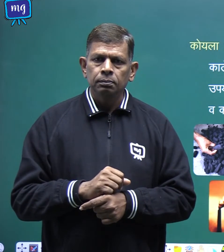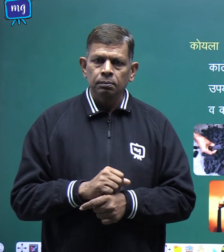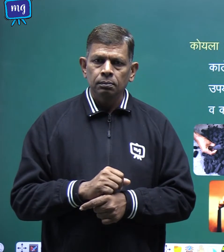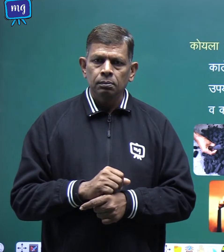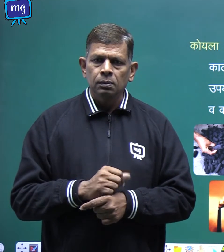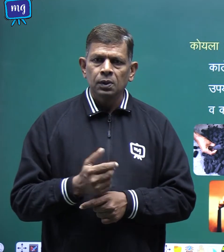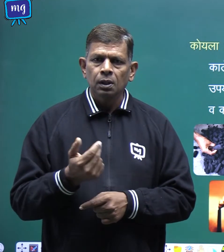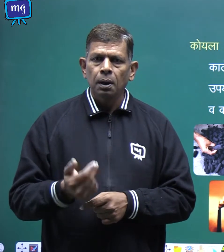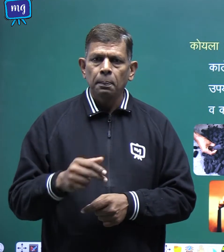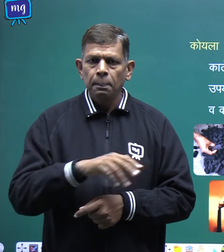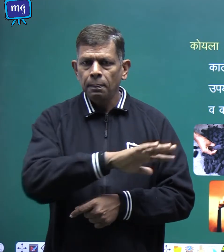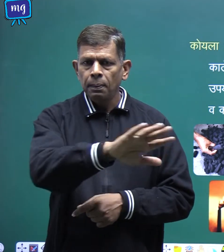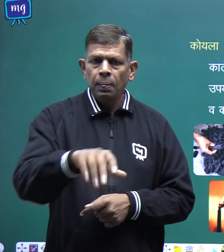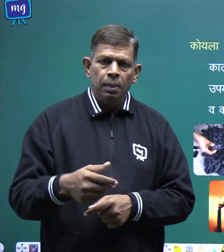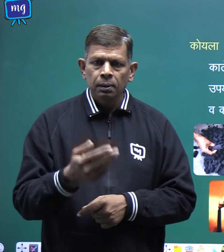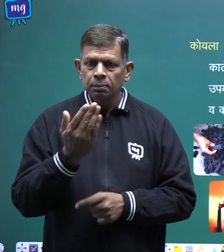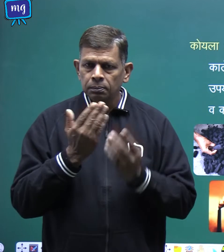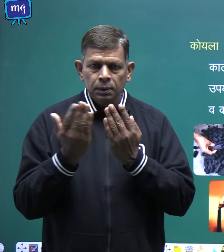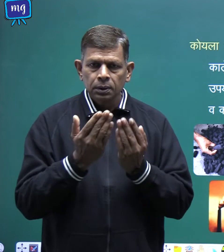अब हम पढ़ेंगे